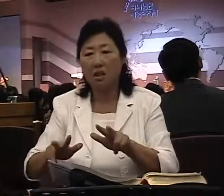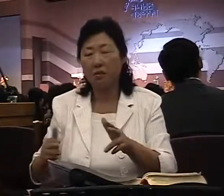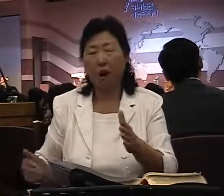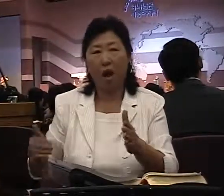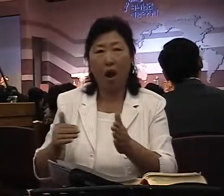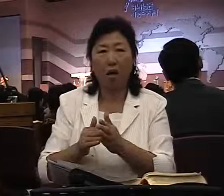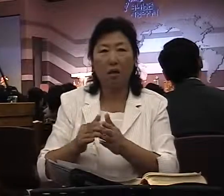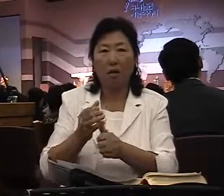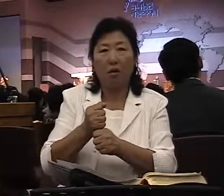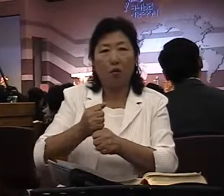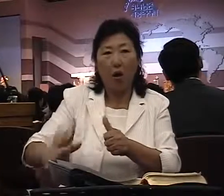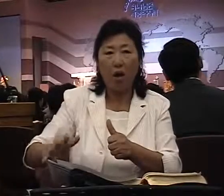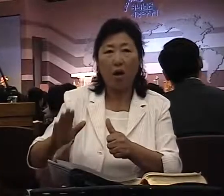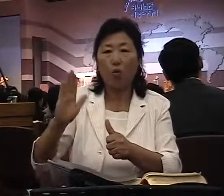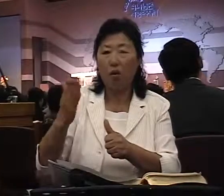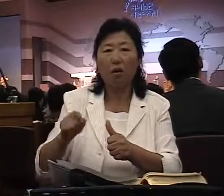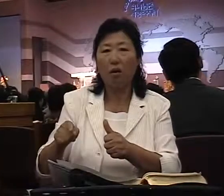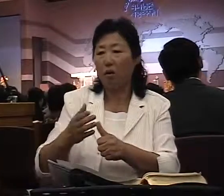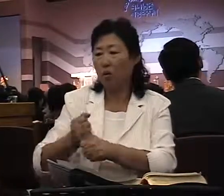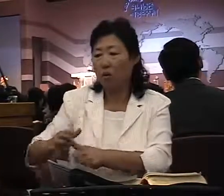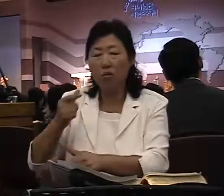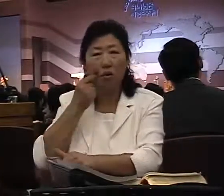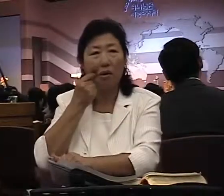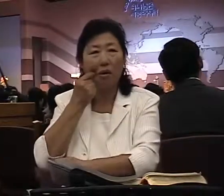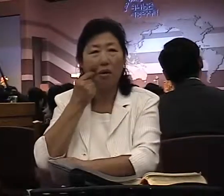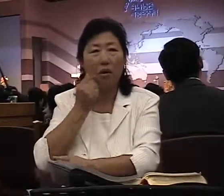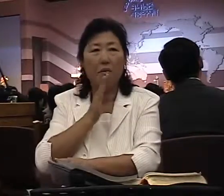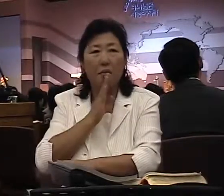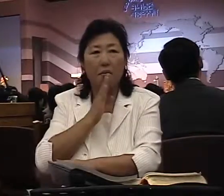것 놓지 못한 것, 지금까지 내가 반만 갔던 일들